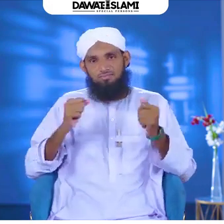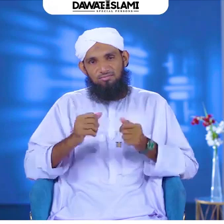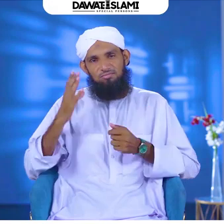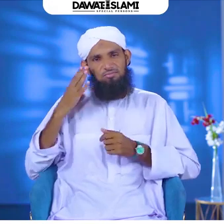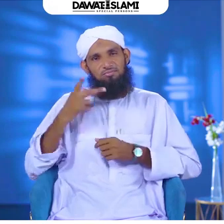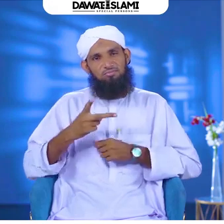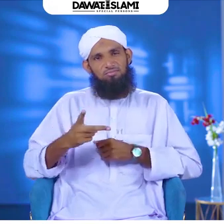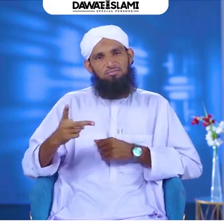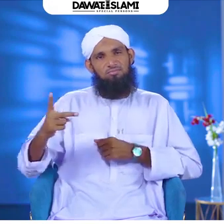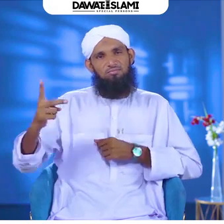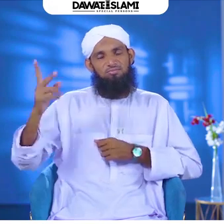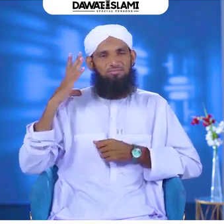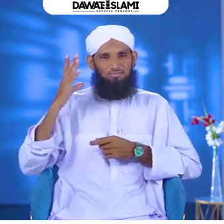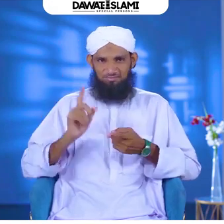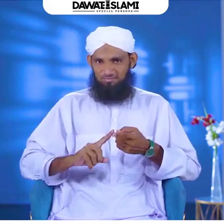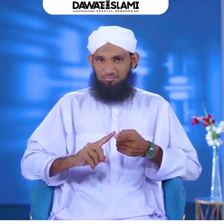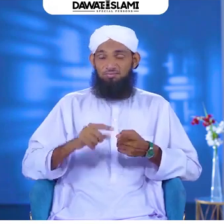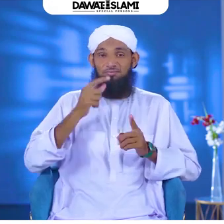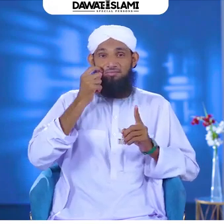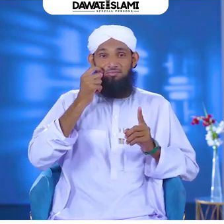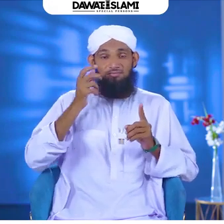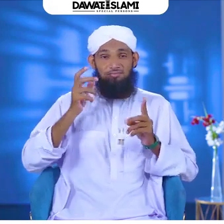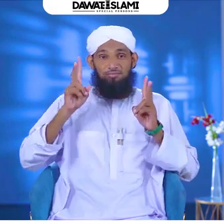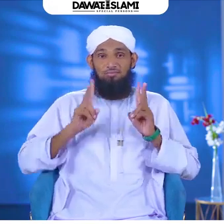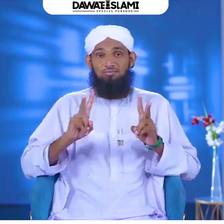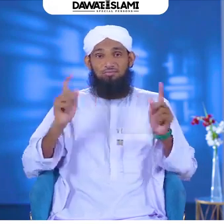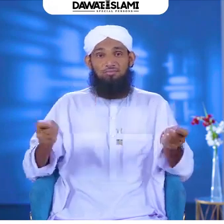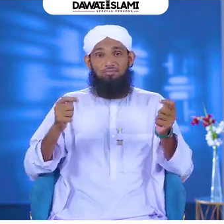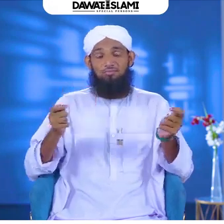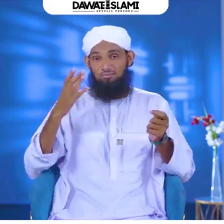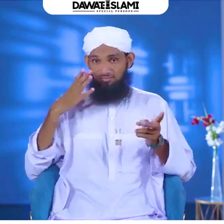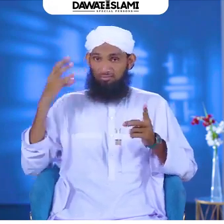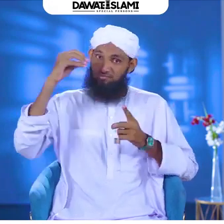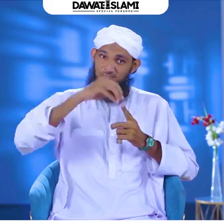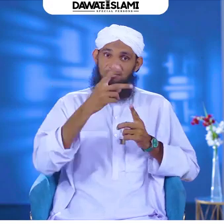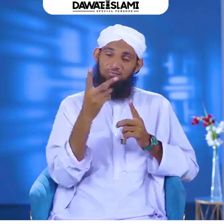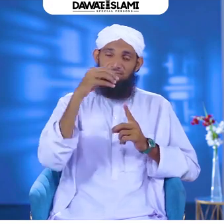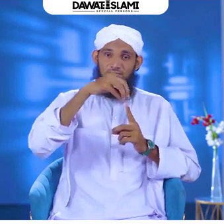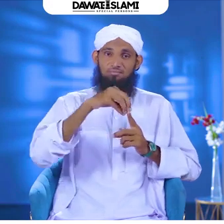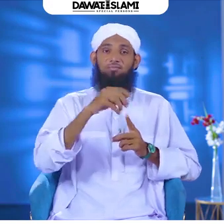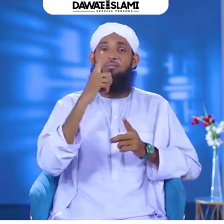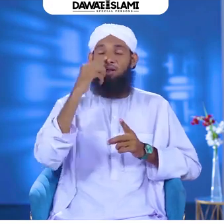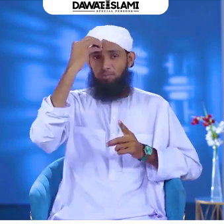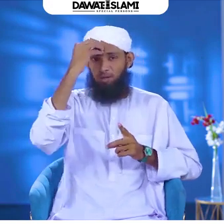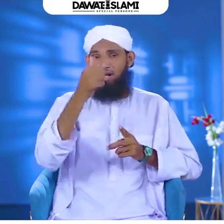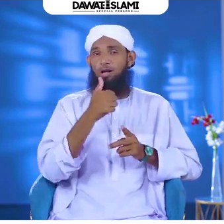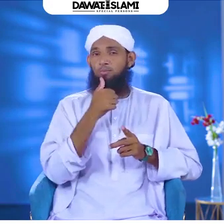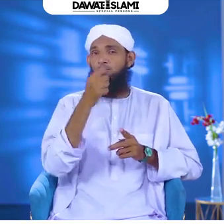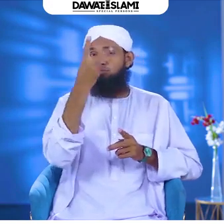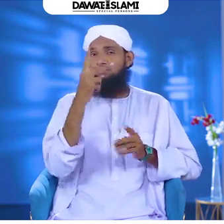ثواب ہی ثواب ہے، اس کو ثواب ملتا رہے گا. بنانے والے کو محرومی نہیں ہے، اس کو بھی ملے گا. اور اپنے امی کے لیے، ابو کے نام کے لیے